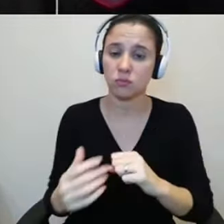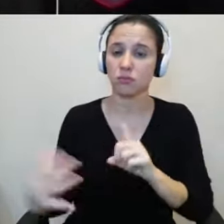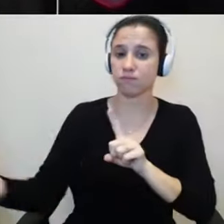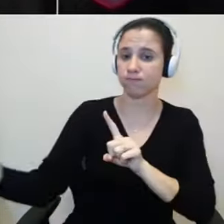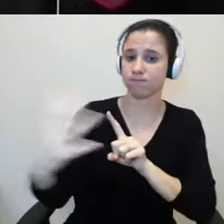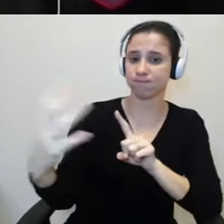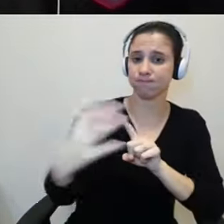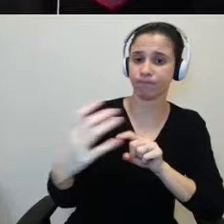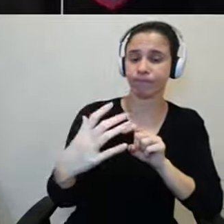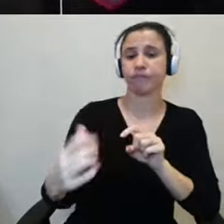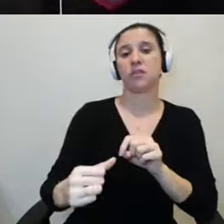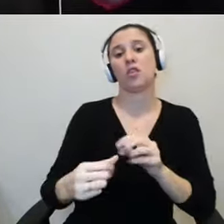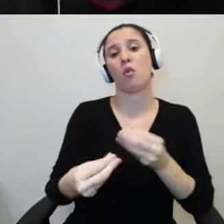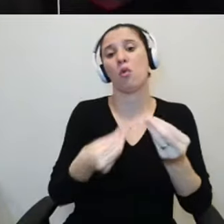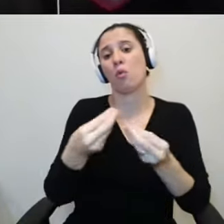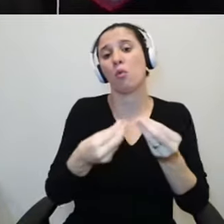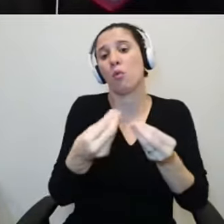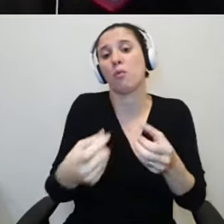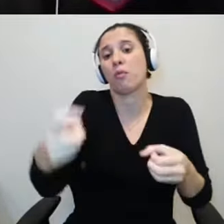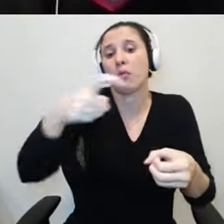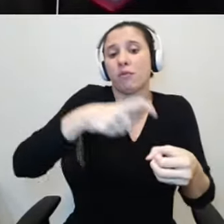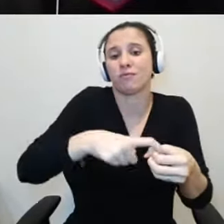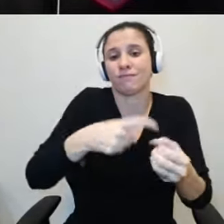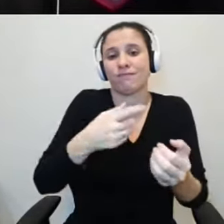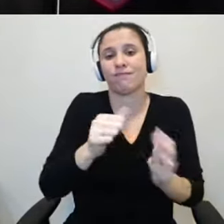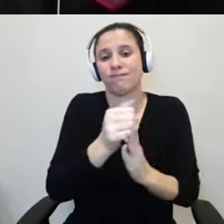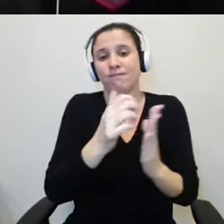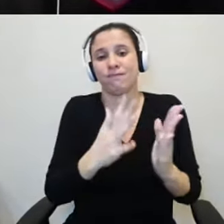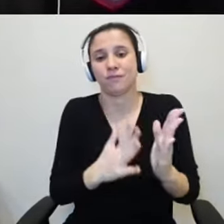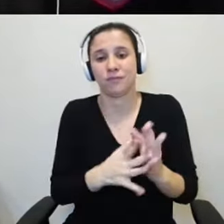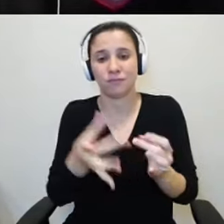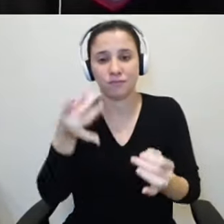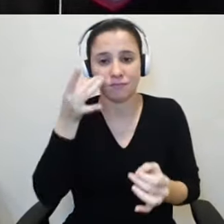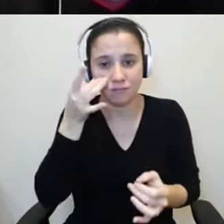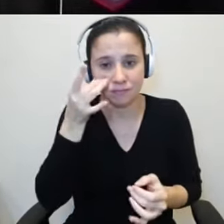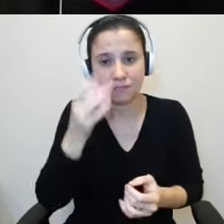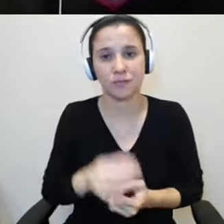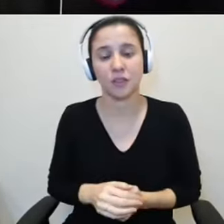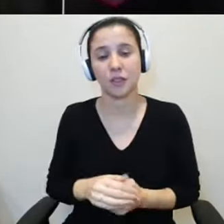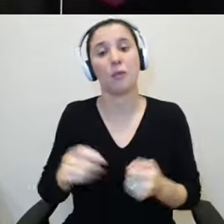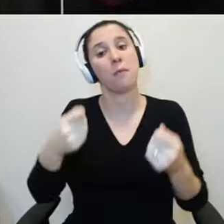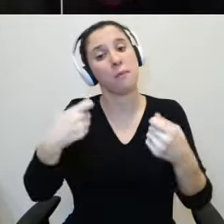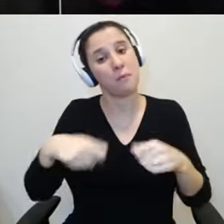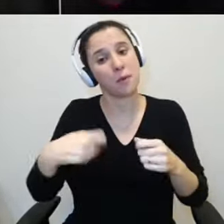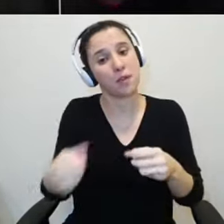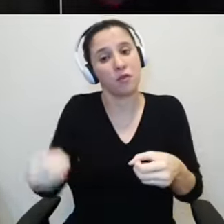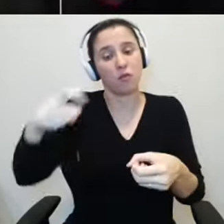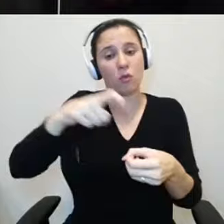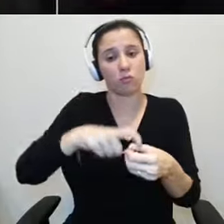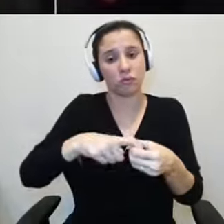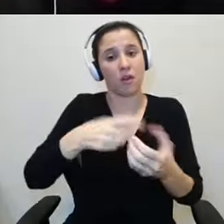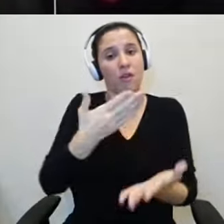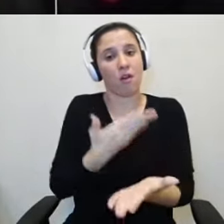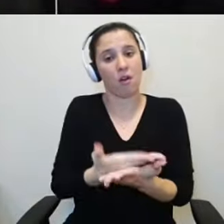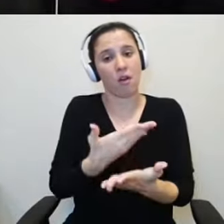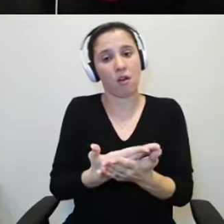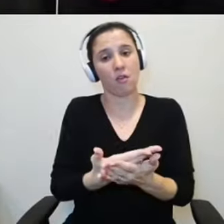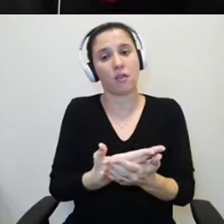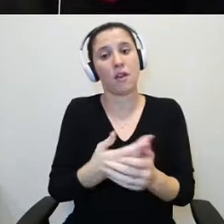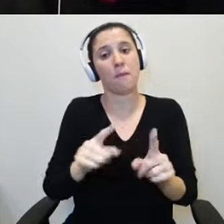retorno presencial. Então, a gente terá realmente que voltar de maneira remota. Então, é isso, pessoal. A